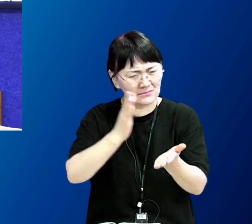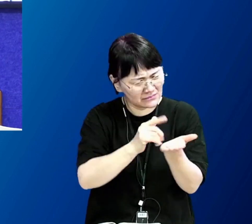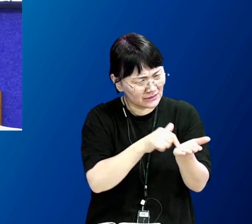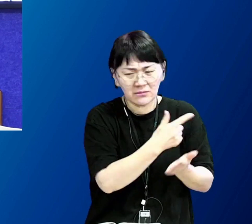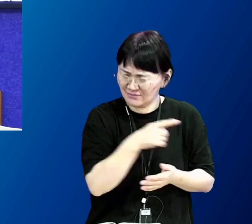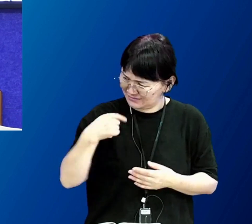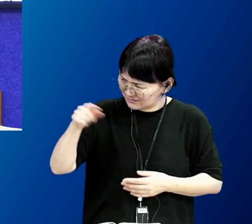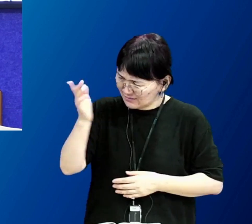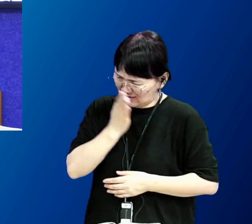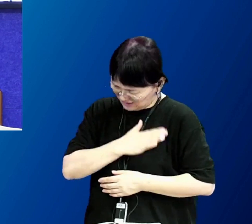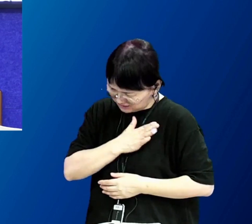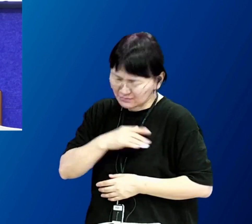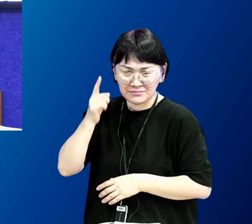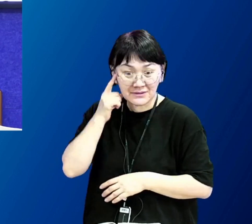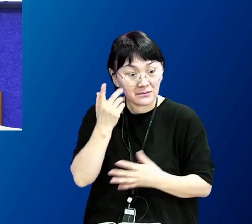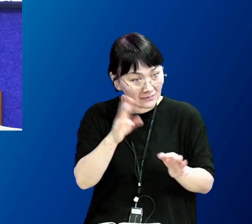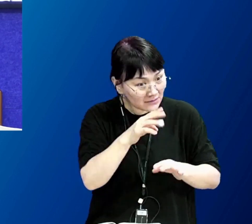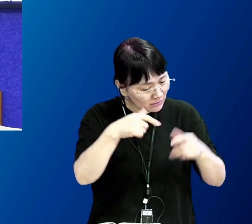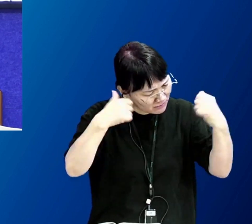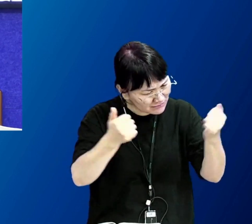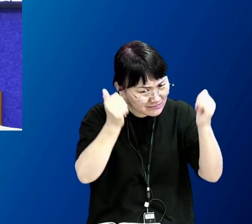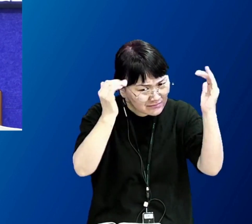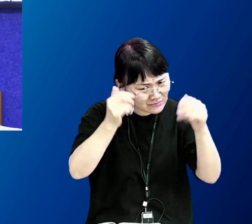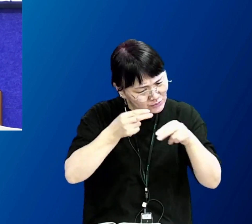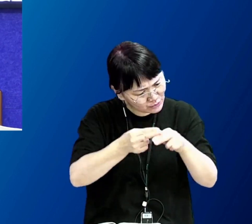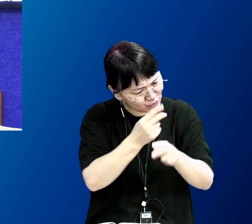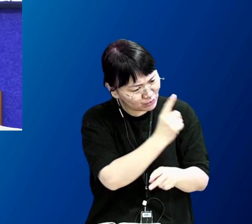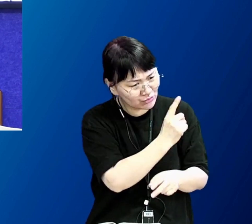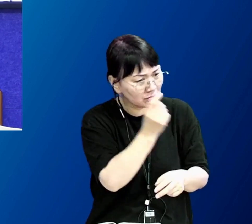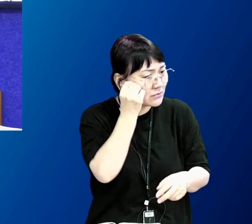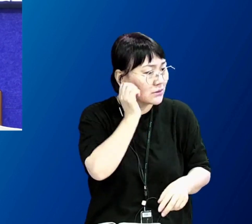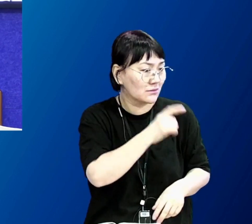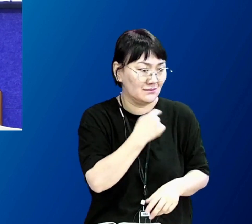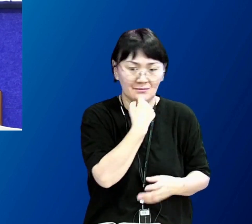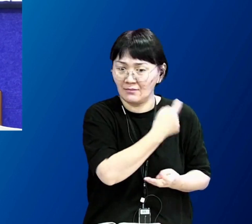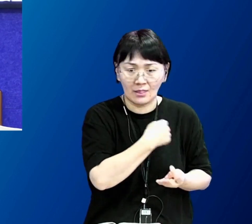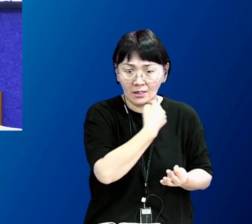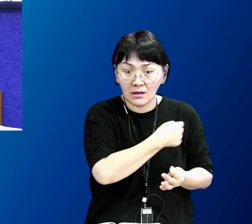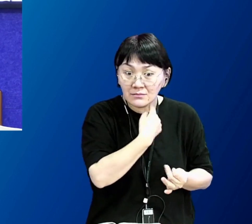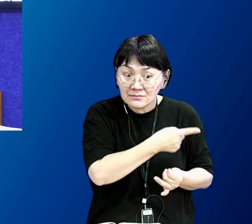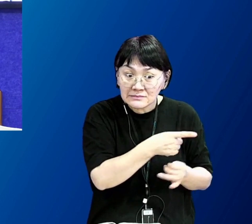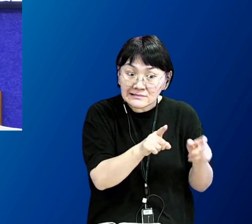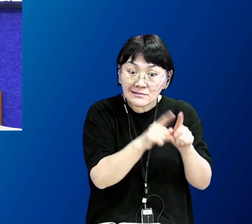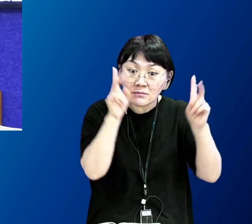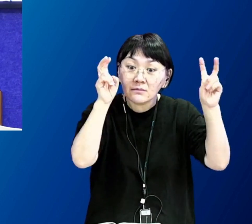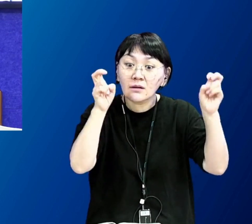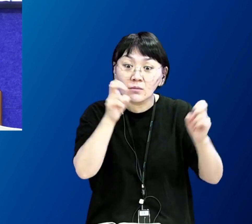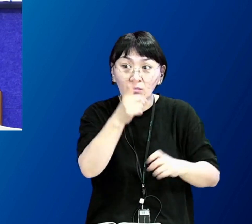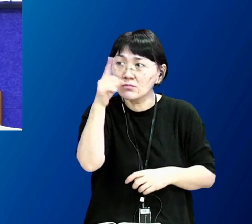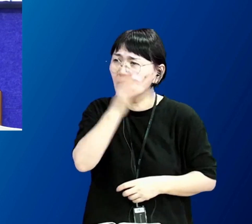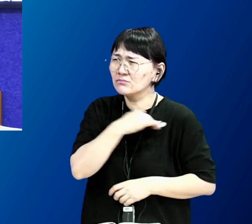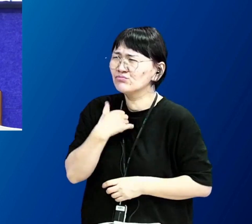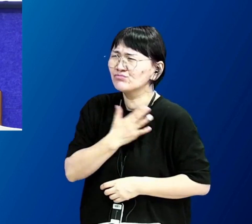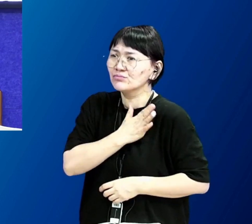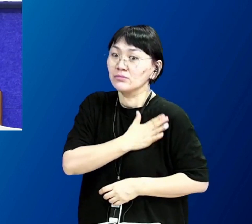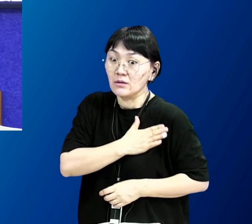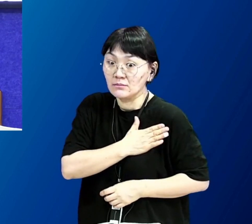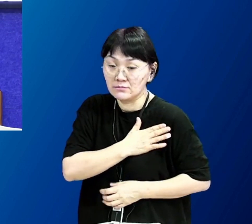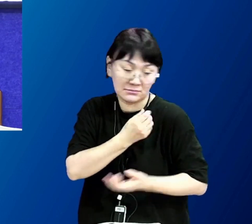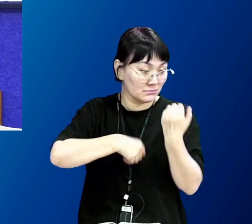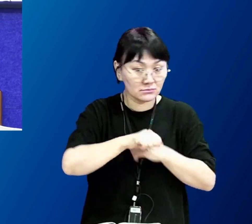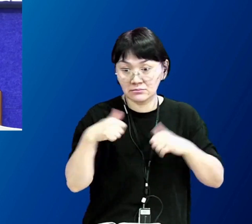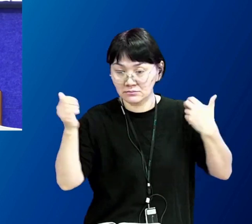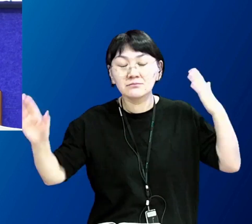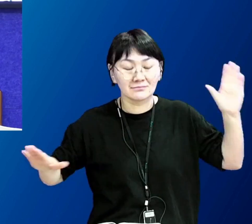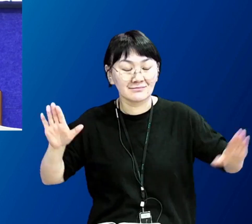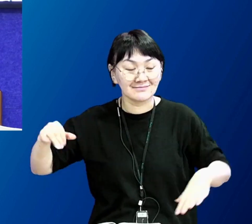мэднэ. Миний хондийг тэжээ. Үнэхээр энэ хайрын дотор нь байвал яах вэ? Ахын дүүсээ